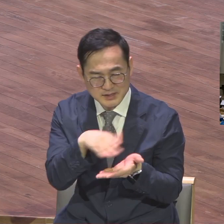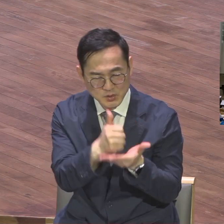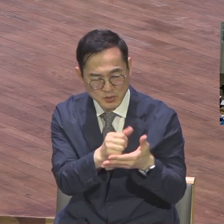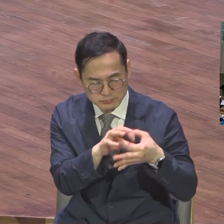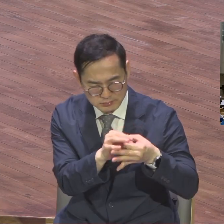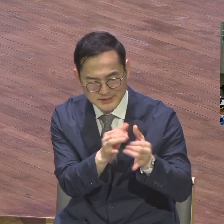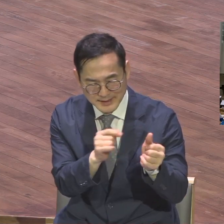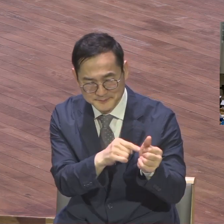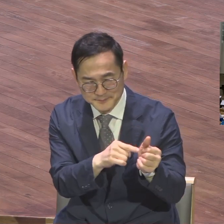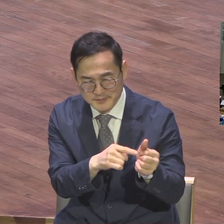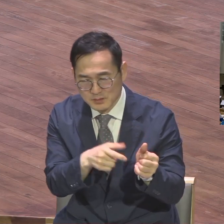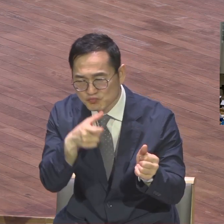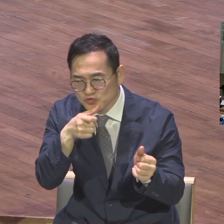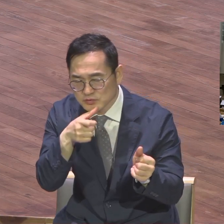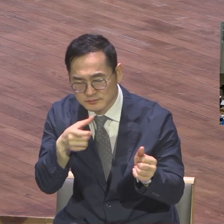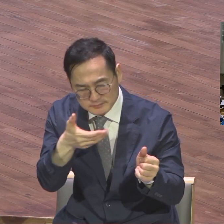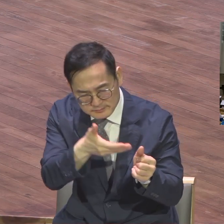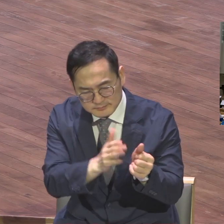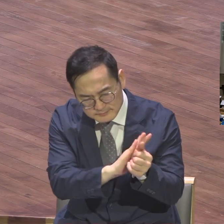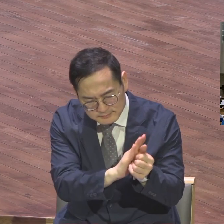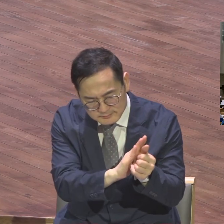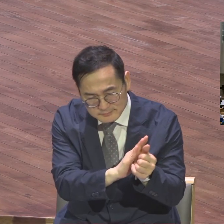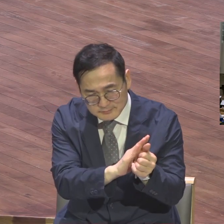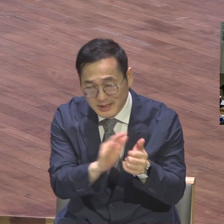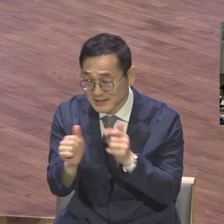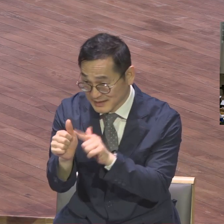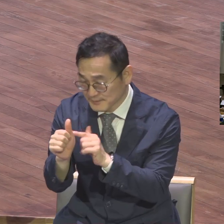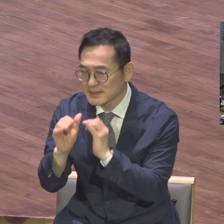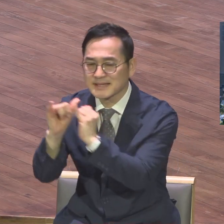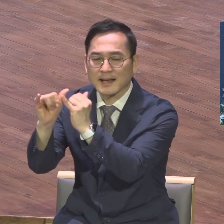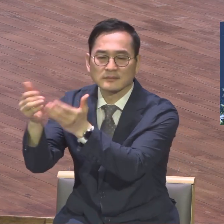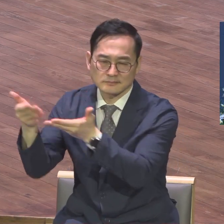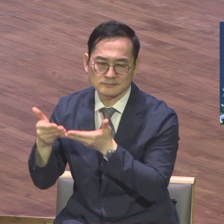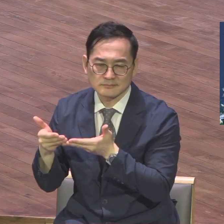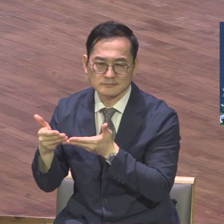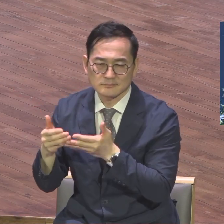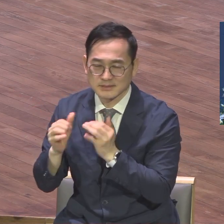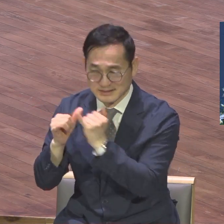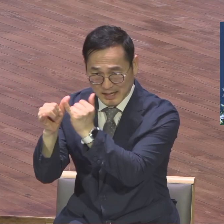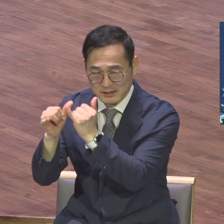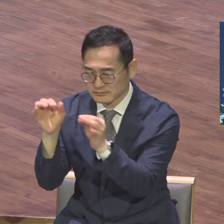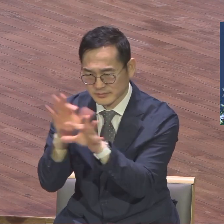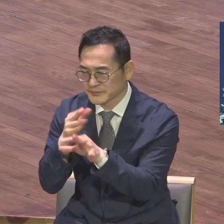결코 상을 잃지 않으리라. 결코 상을 잃지 않을 것이다.